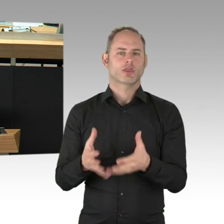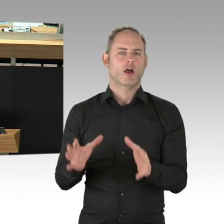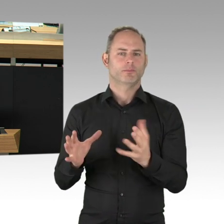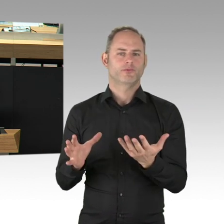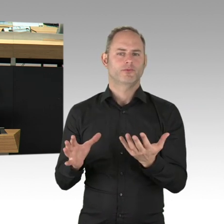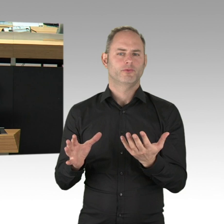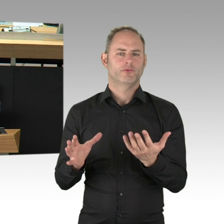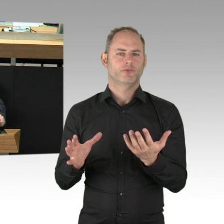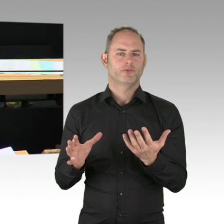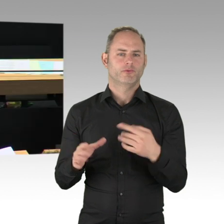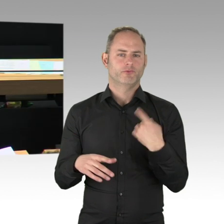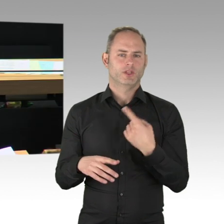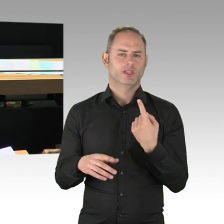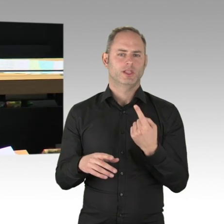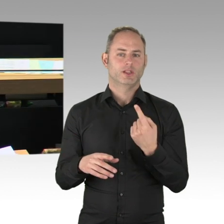Islamisten.